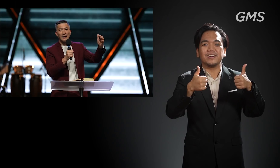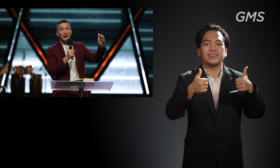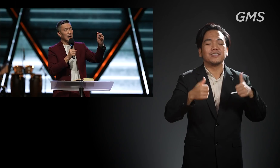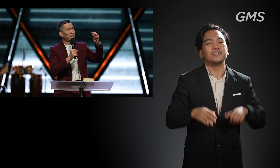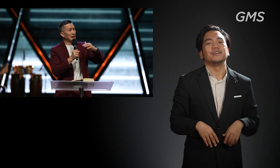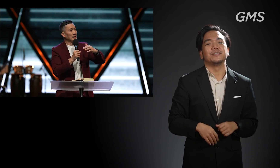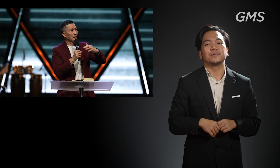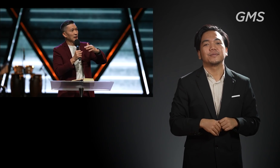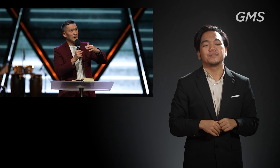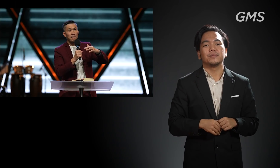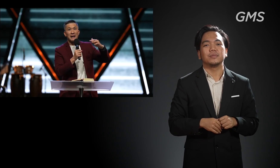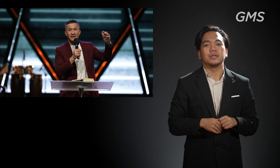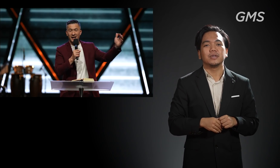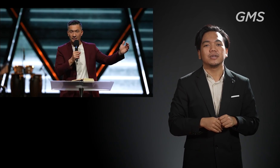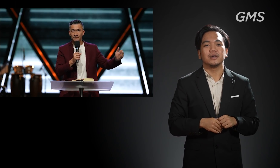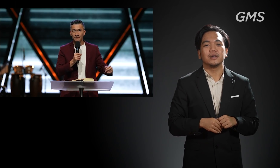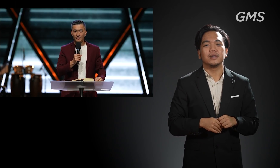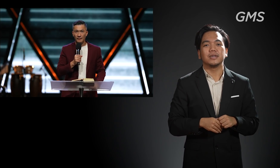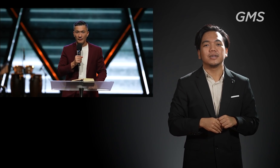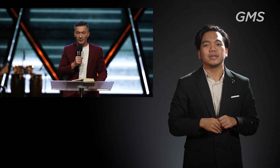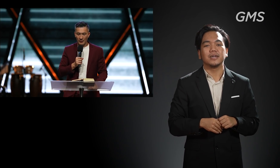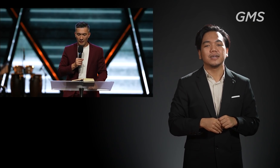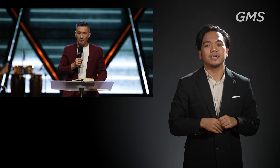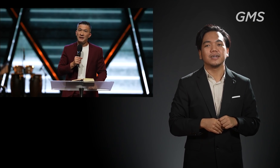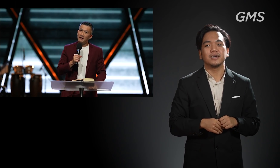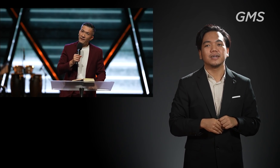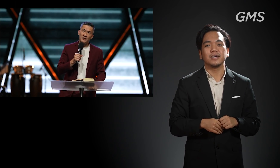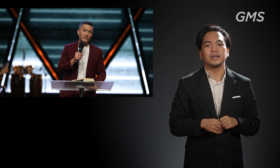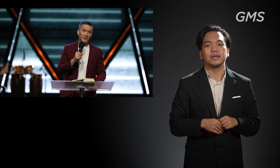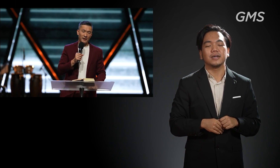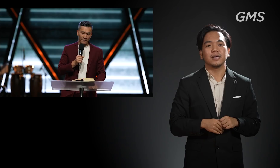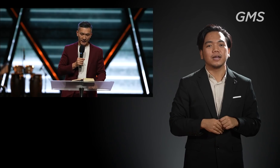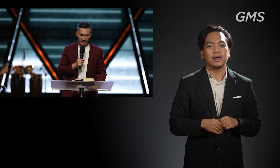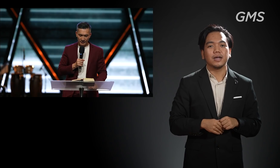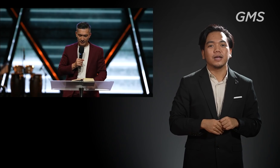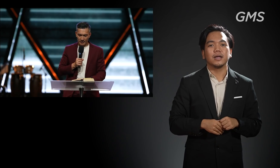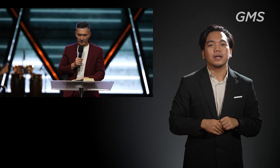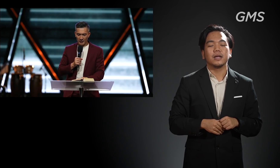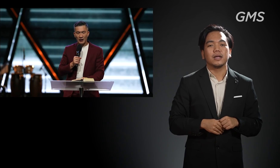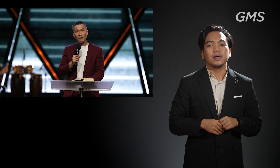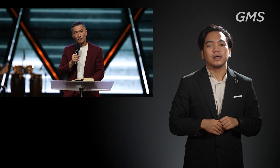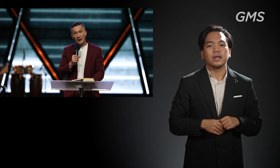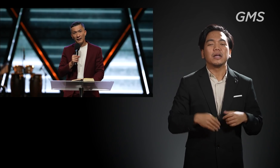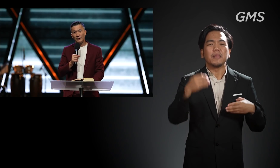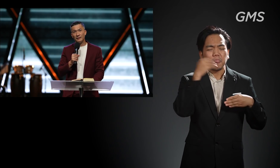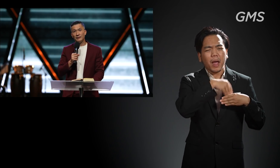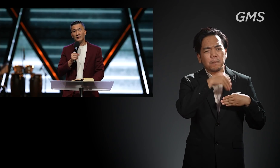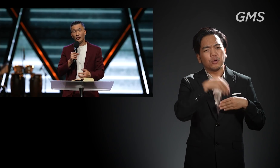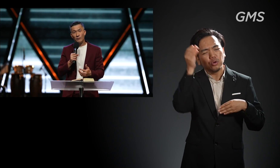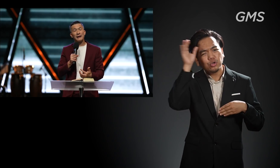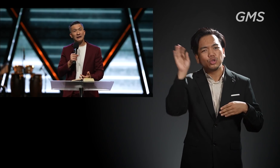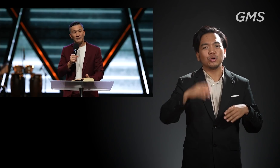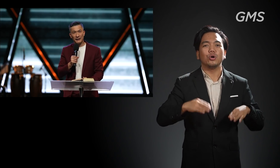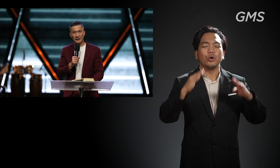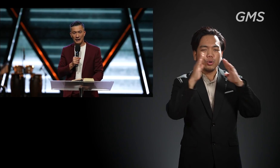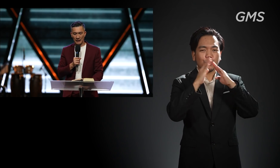permanen, lebih panjang. Please invest in proper living, di dalam rumah, di